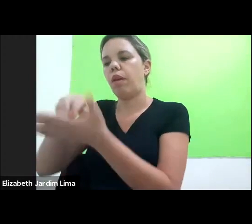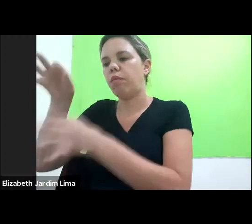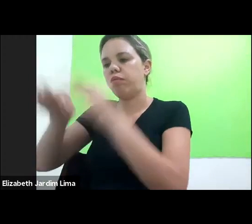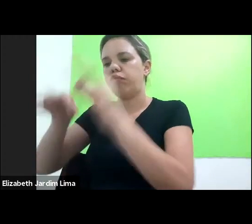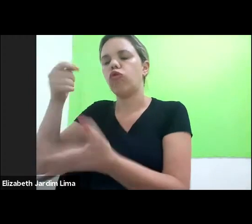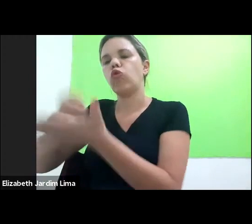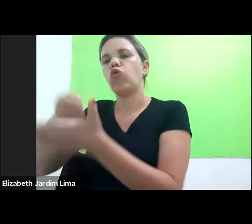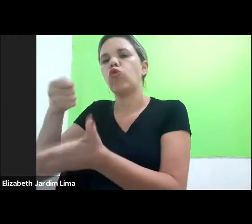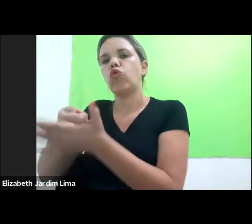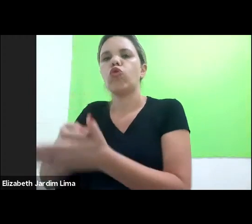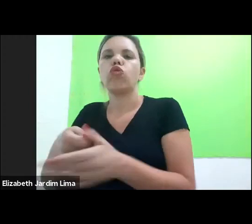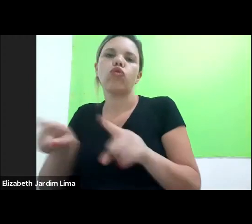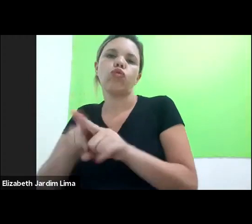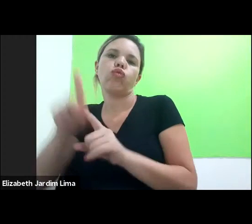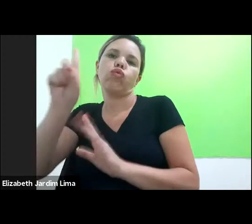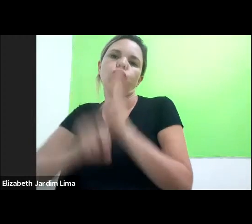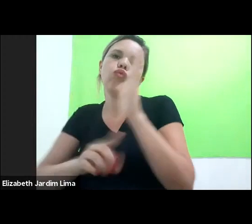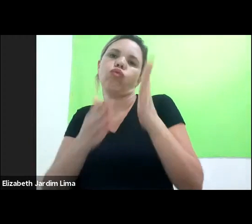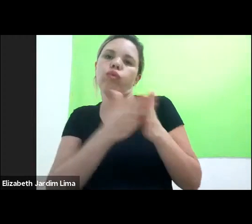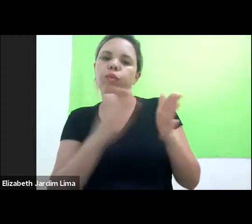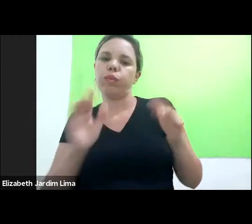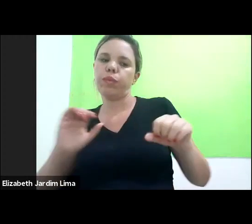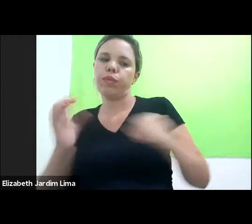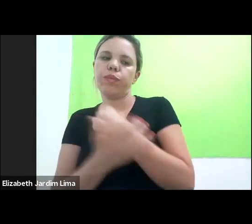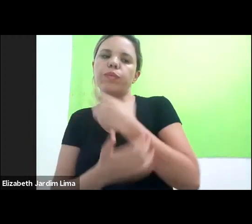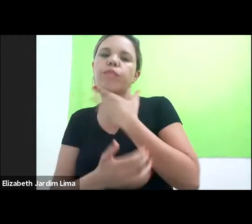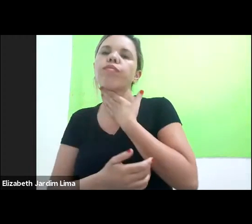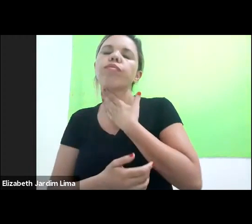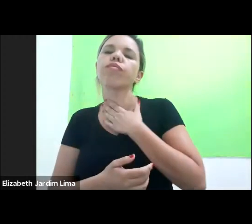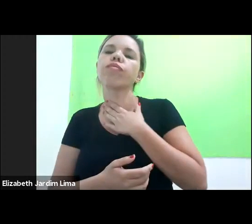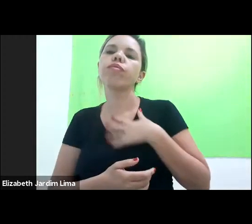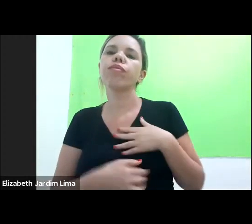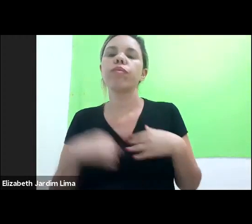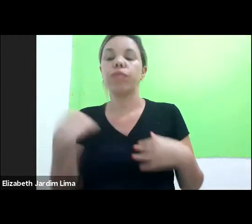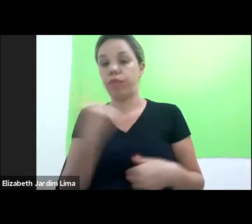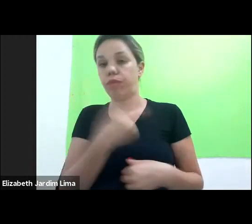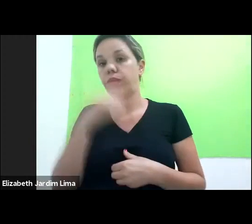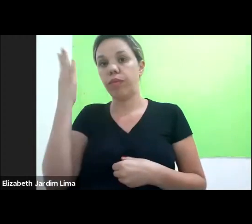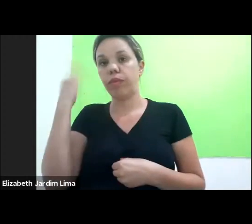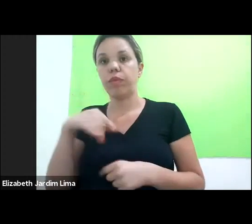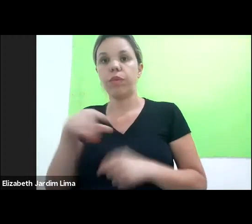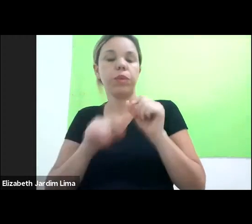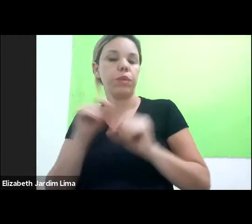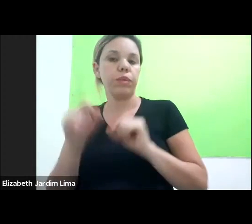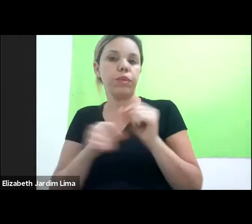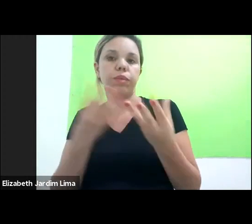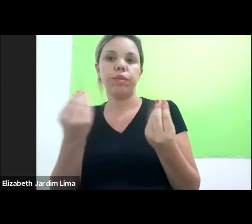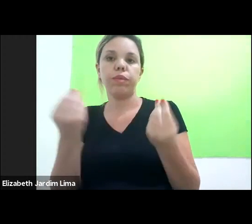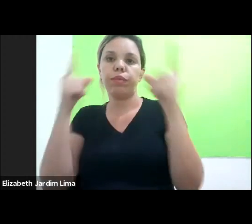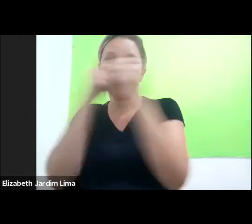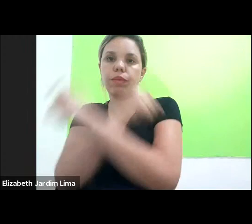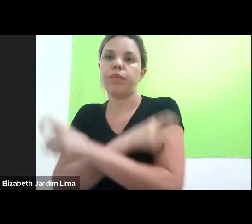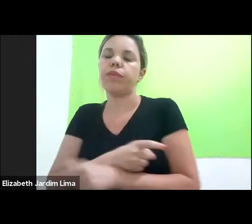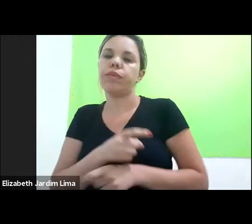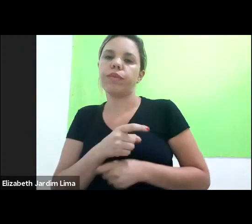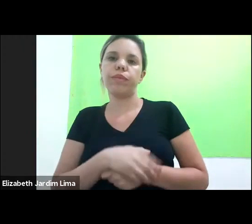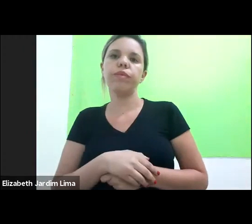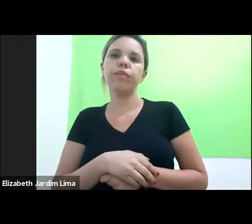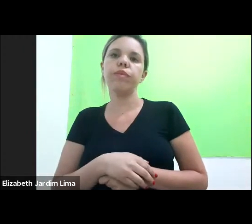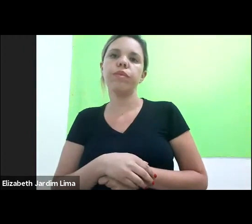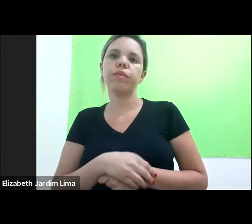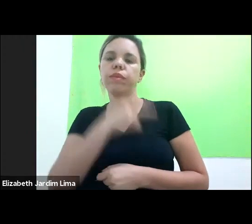mínimo de garantia durante esse período de pandemia, né? A gente sabe que muitas dificuldades os quilombos